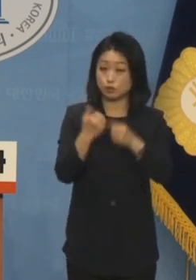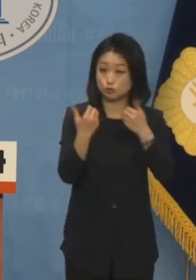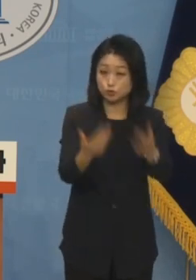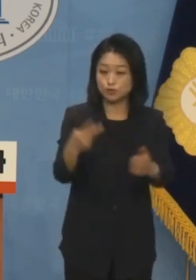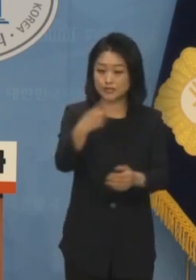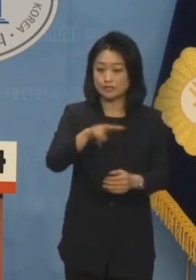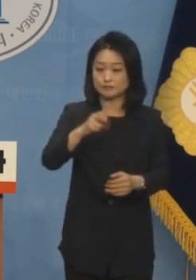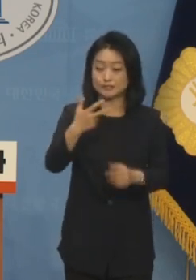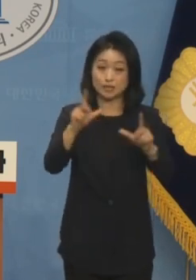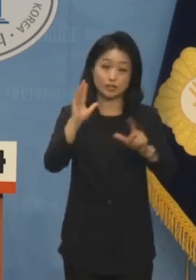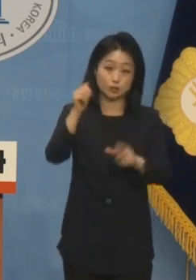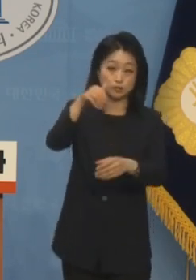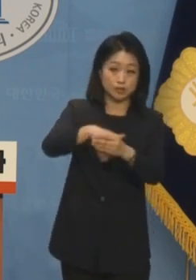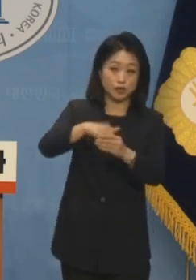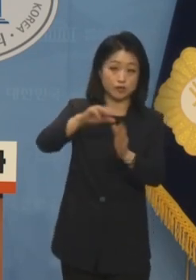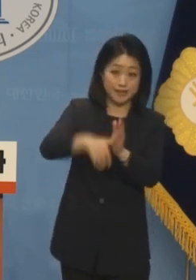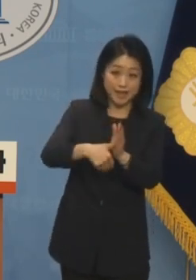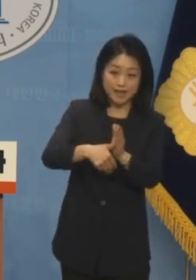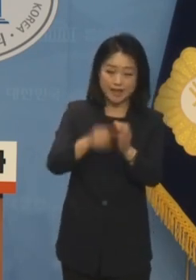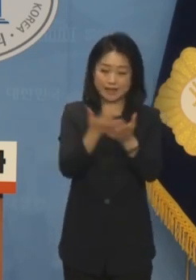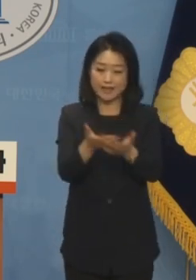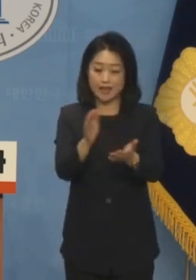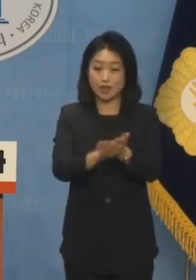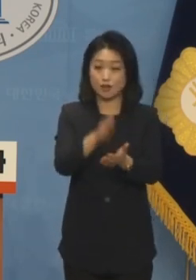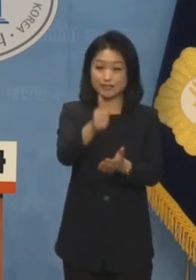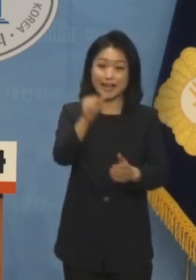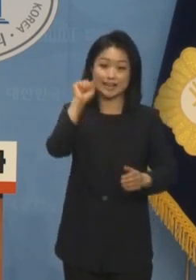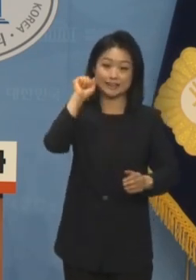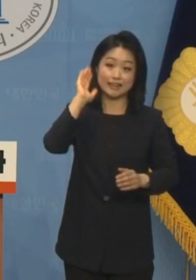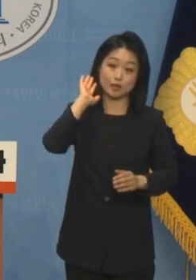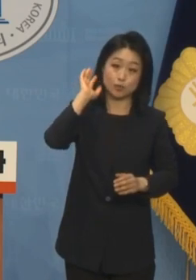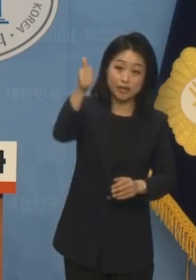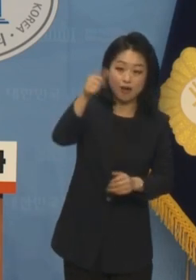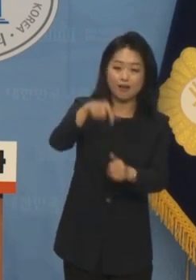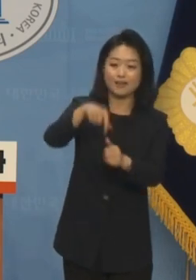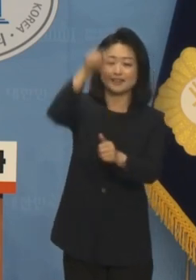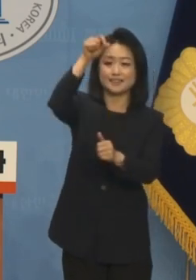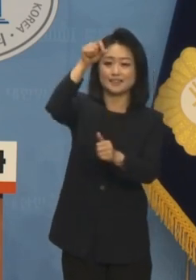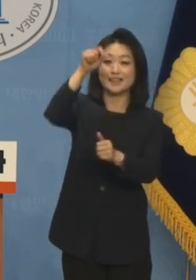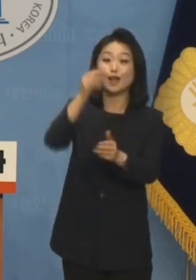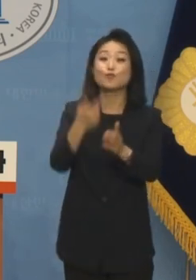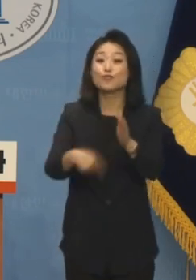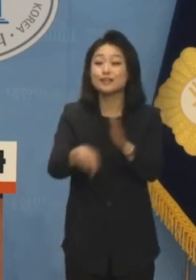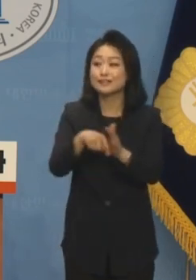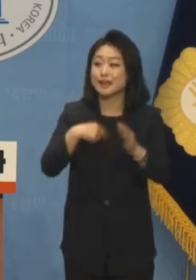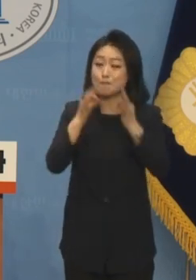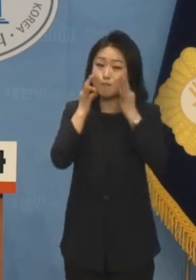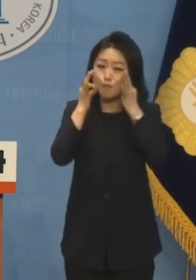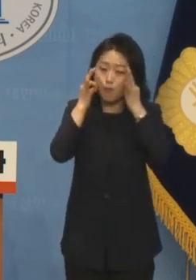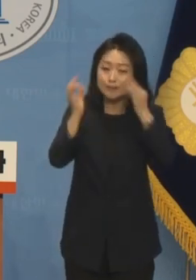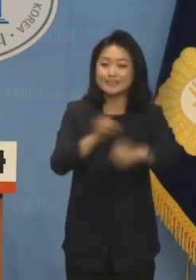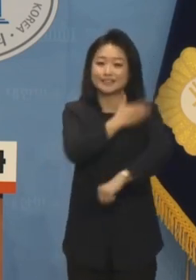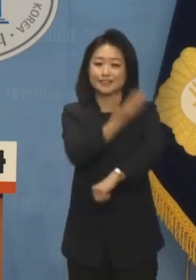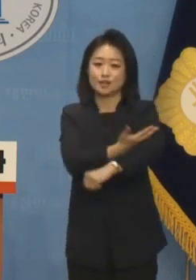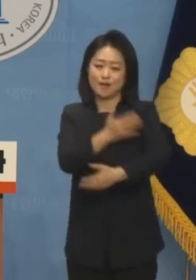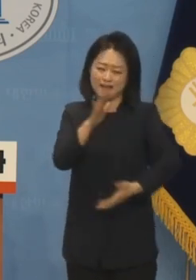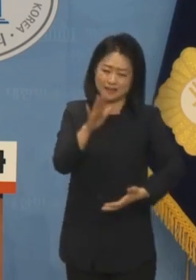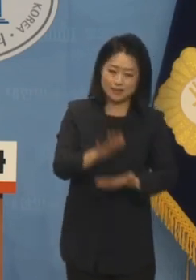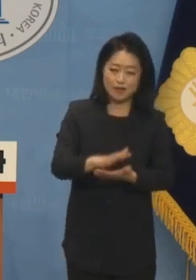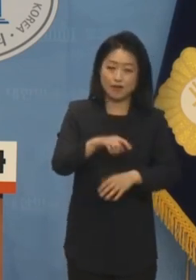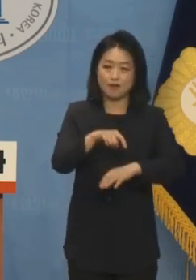2027년 대통령 선거에 개혁신당 대통령이 탄생할 수 있도록 제가 가진 모든 능력과